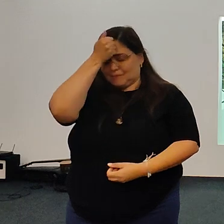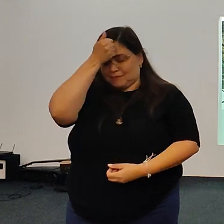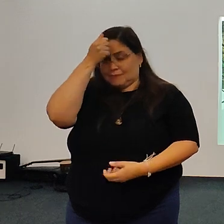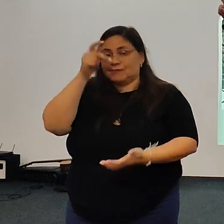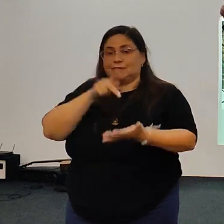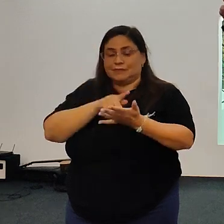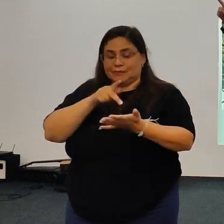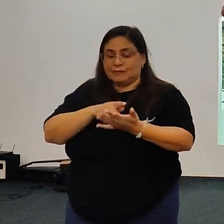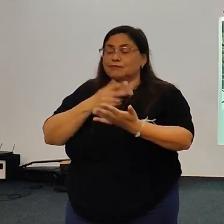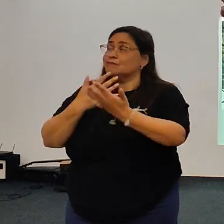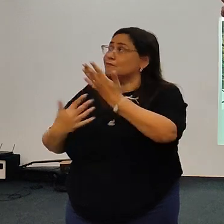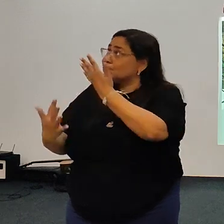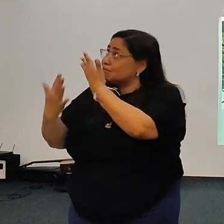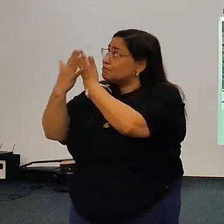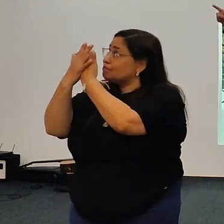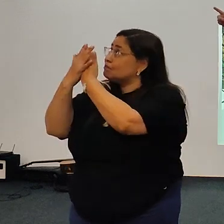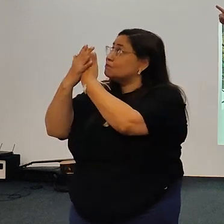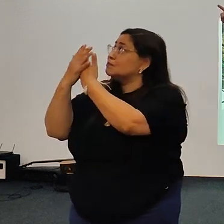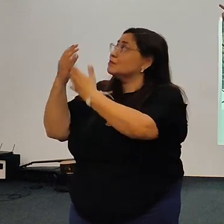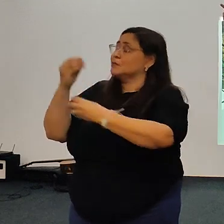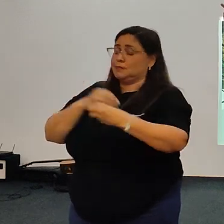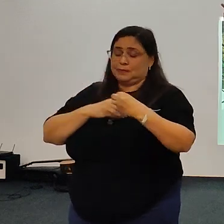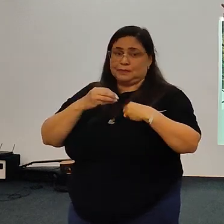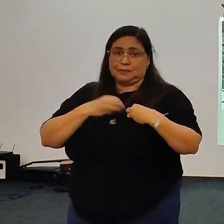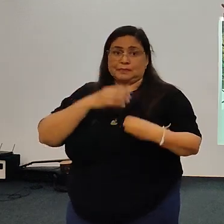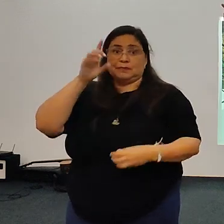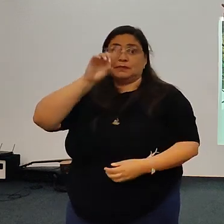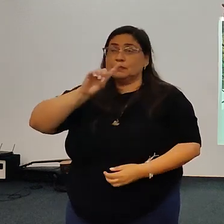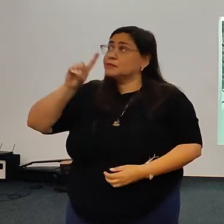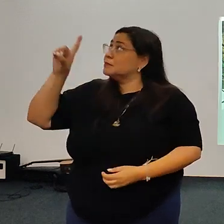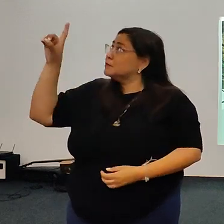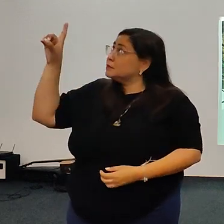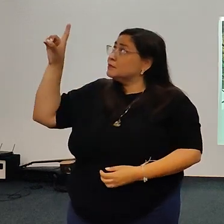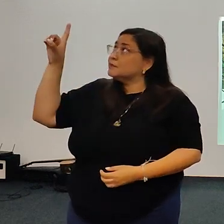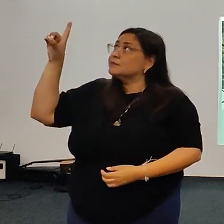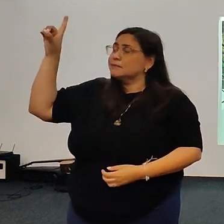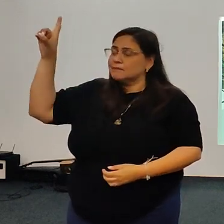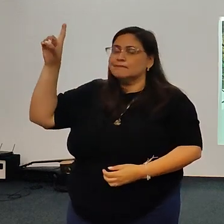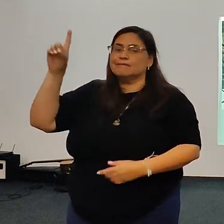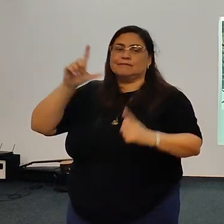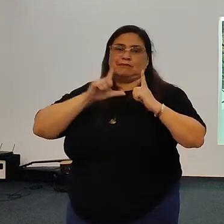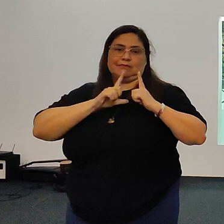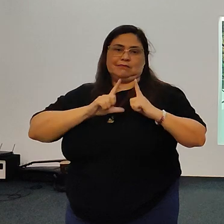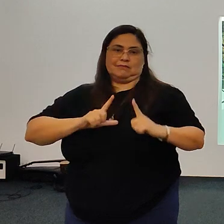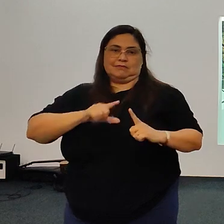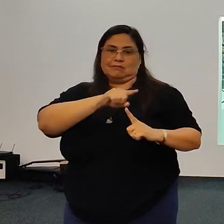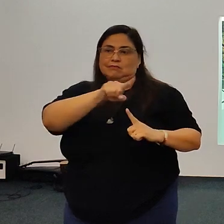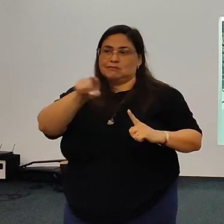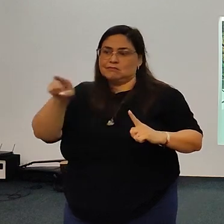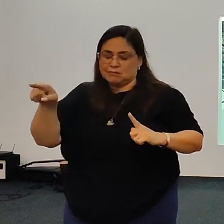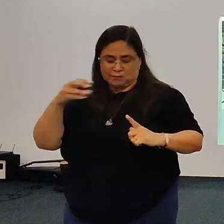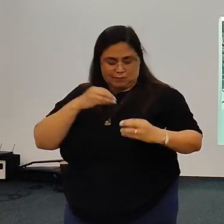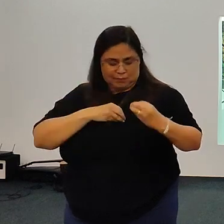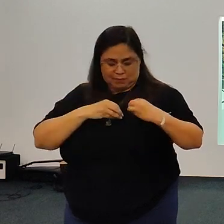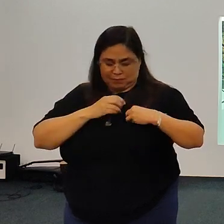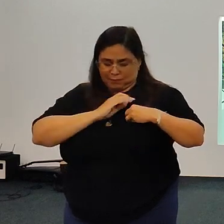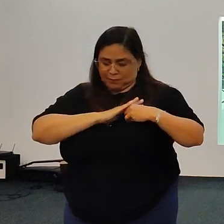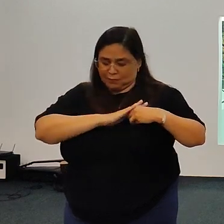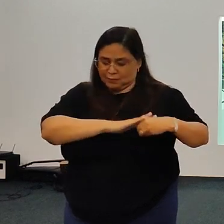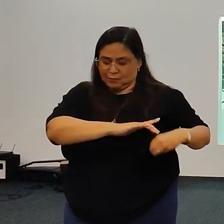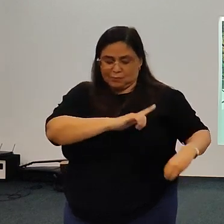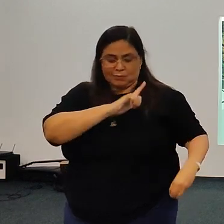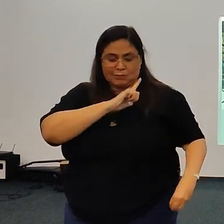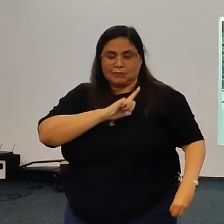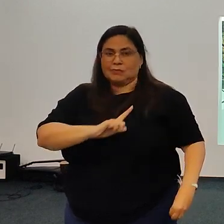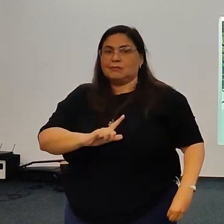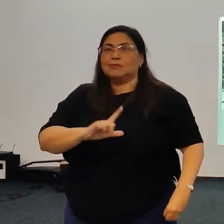erro, confessar o seu pecado a Deus, Ele purifica você de todo pecado. Porque